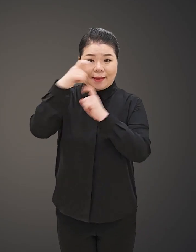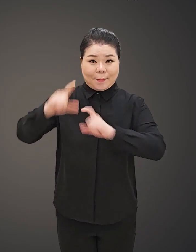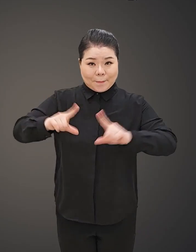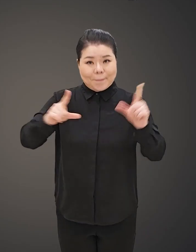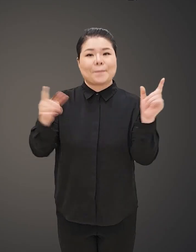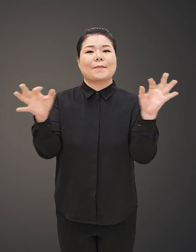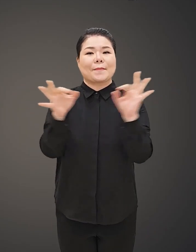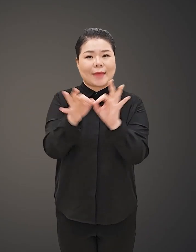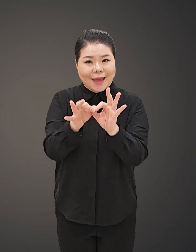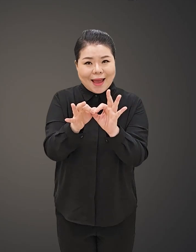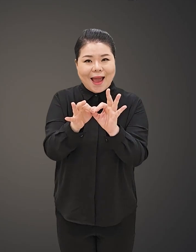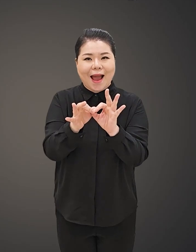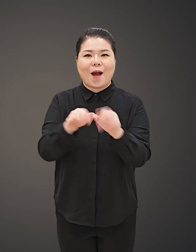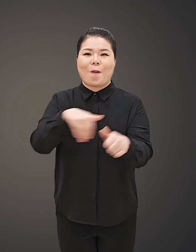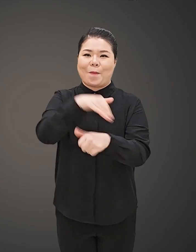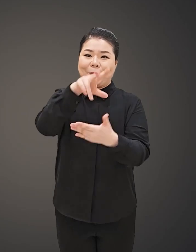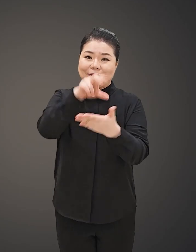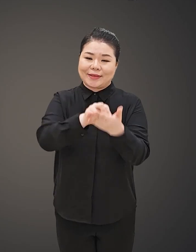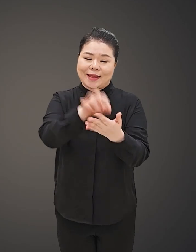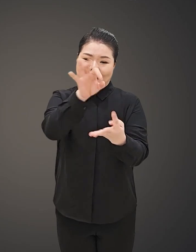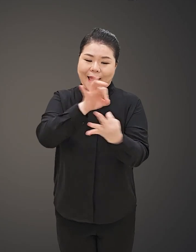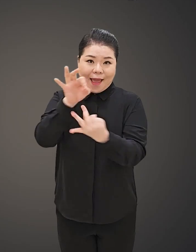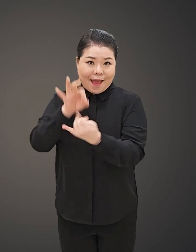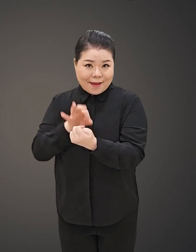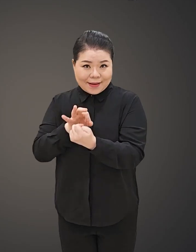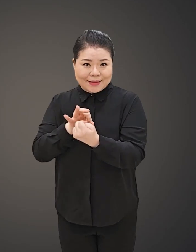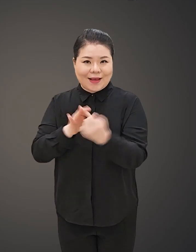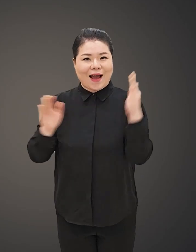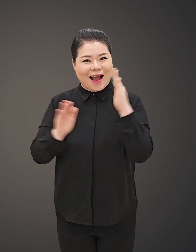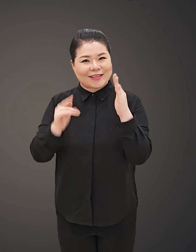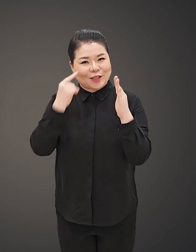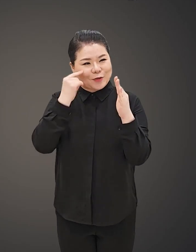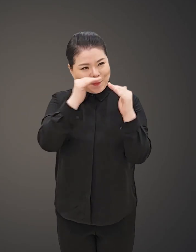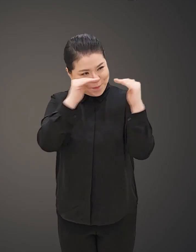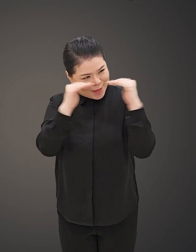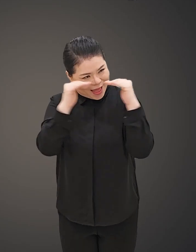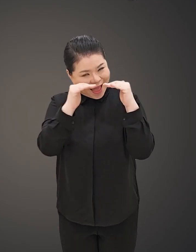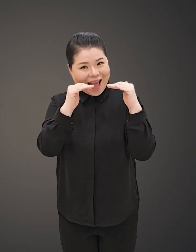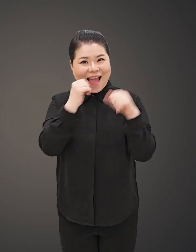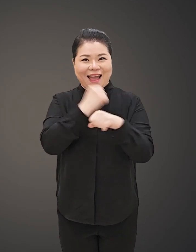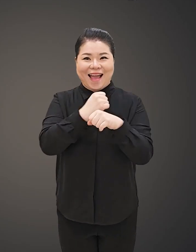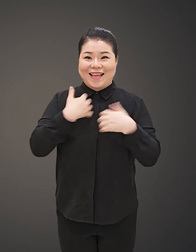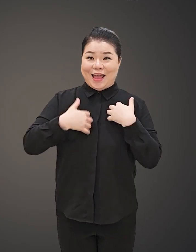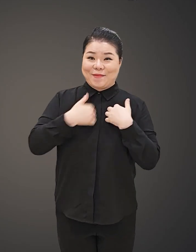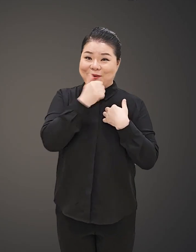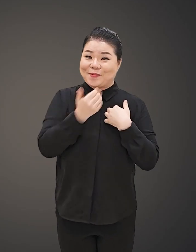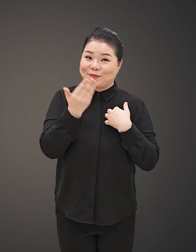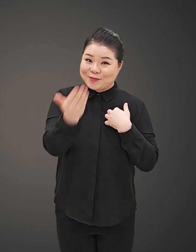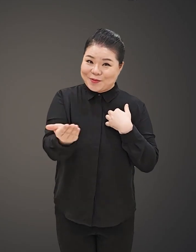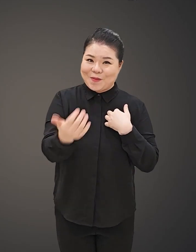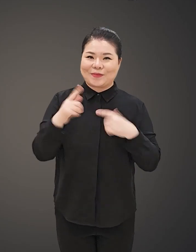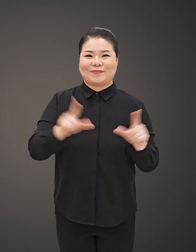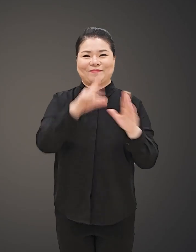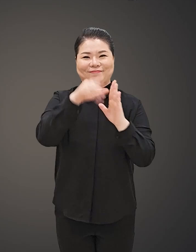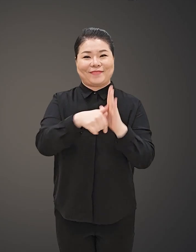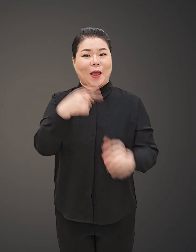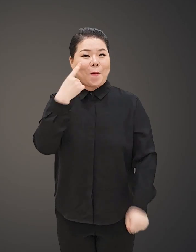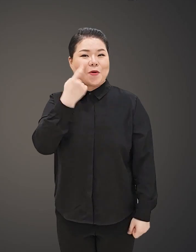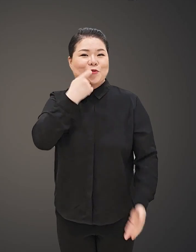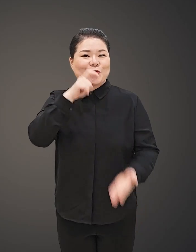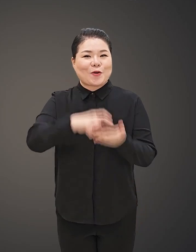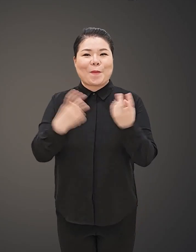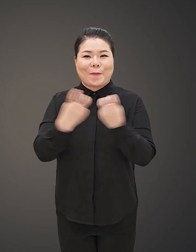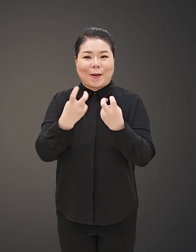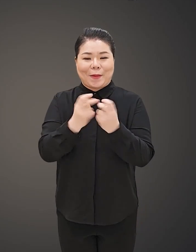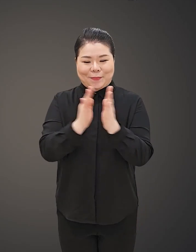문제를 하나씩 선정해 아이들의 눈높이에 맞추어 재미있게 소개한 후 아이들이 생활 속에서 손쉽게